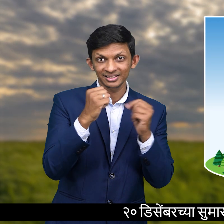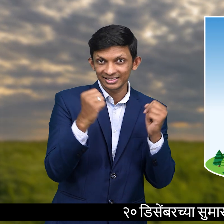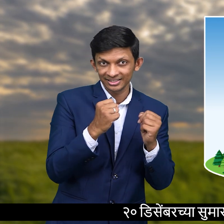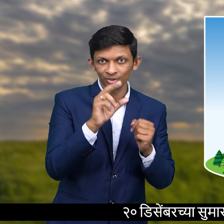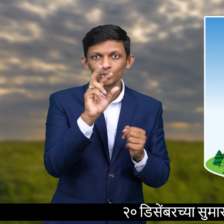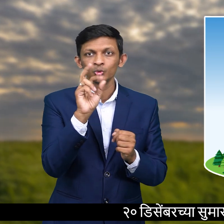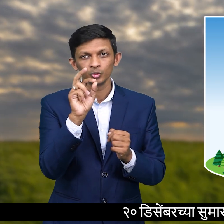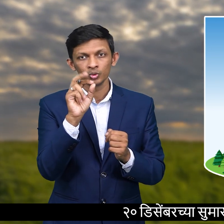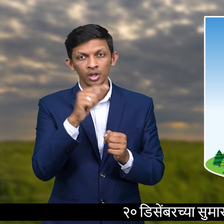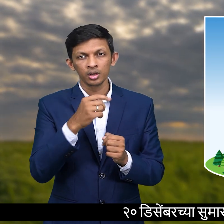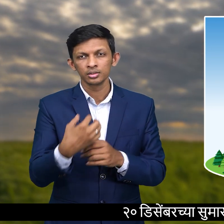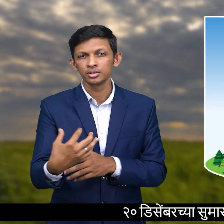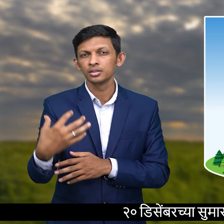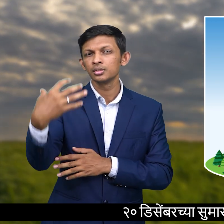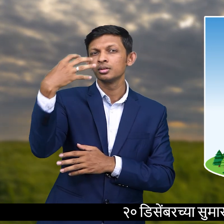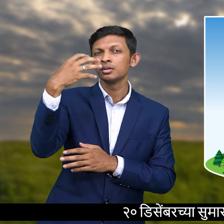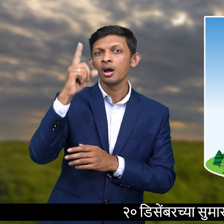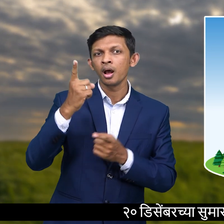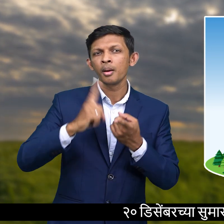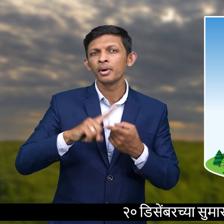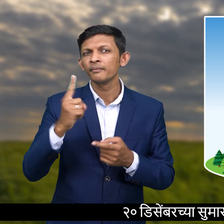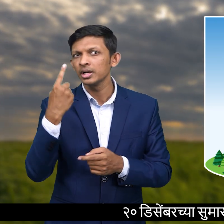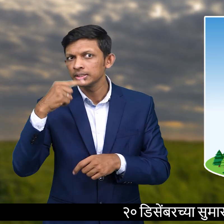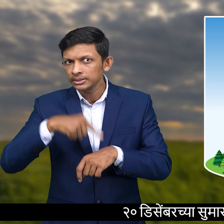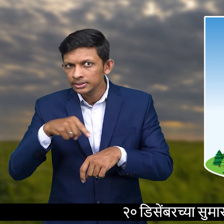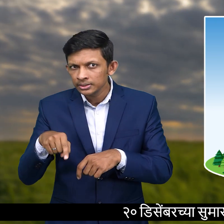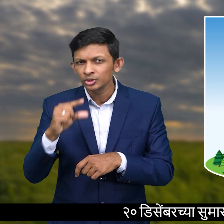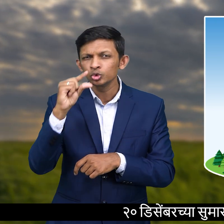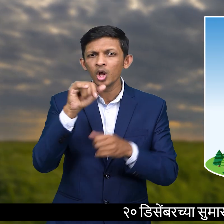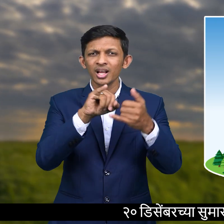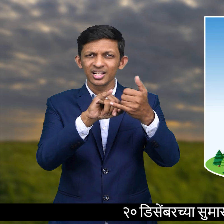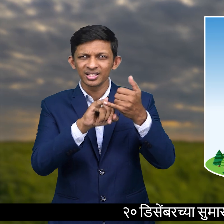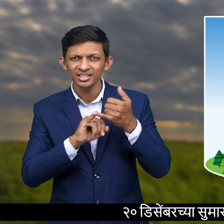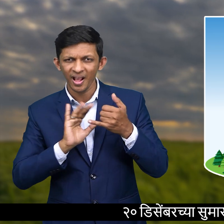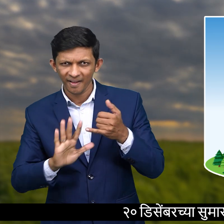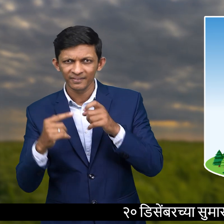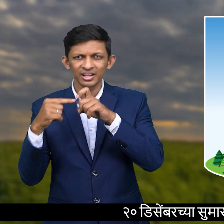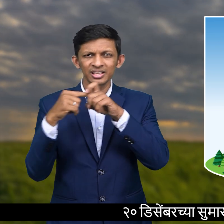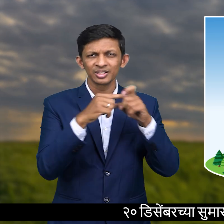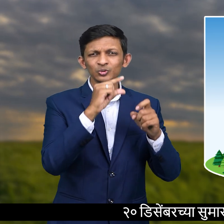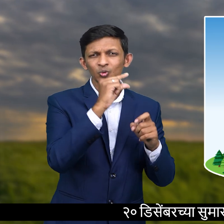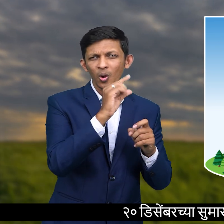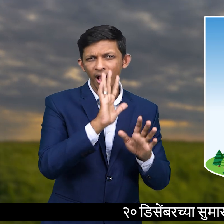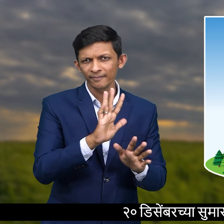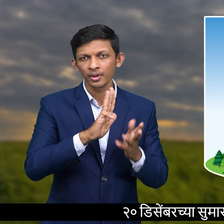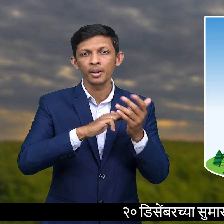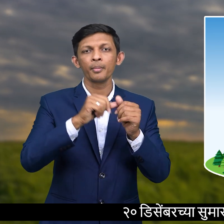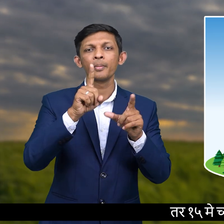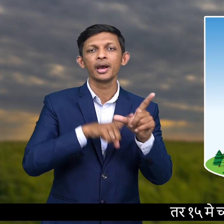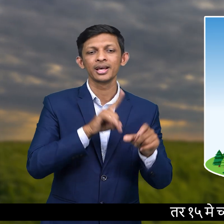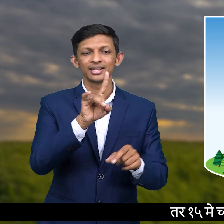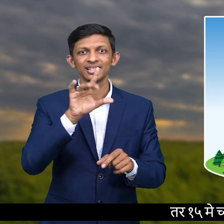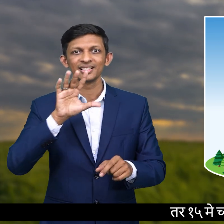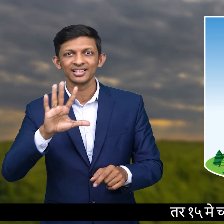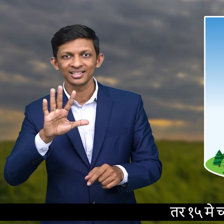20 डिसेंबरच्या सुमारास सूर्योदय पूर्वेच्या थोडे दक्षिणेस होतो,